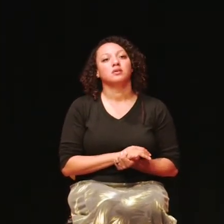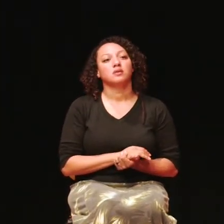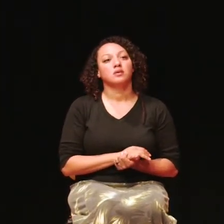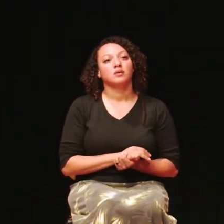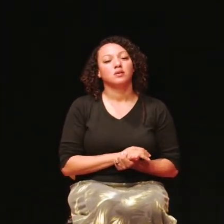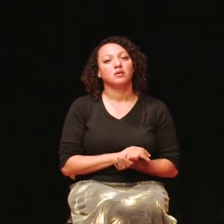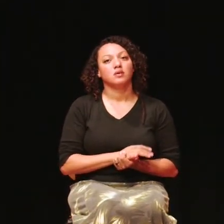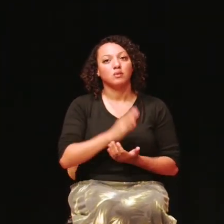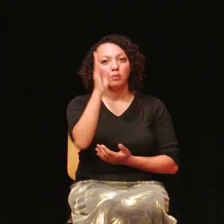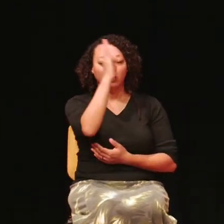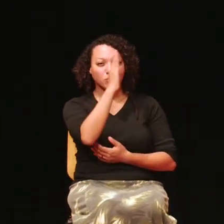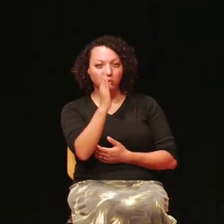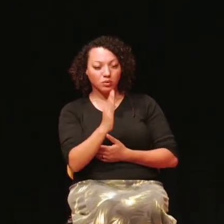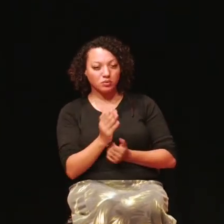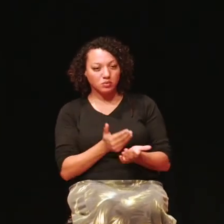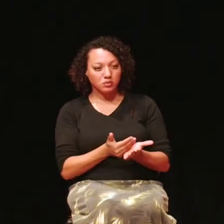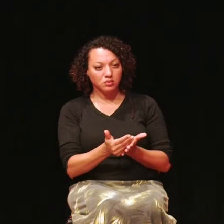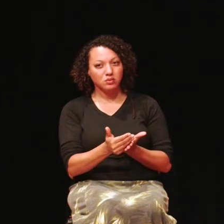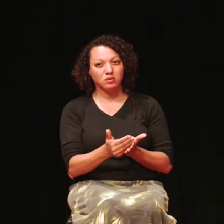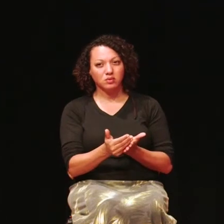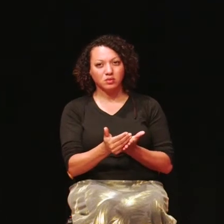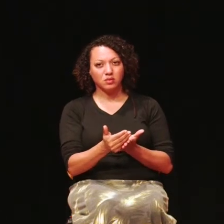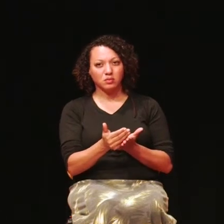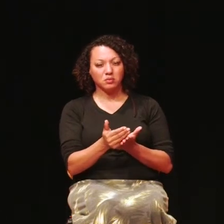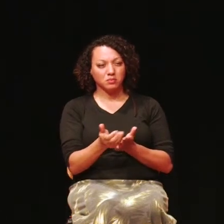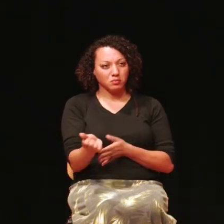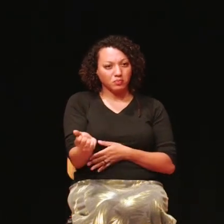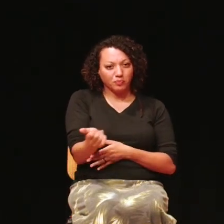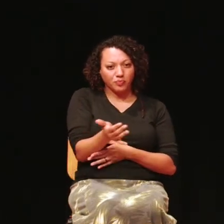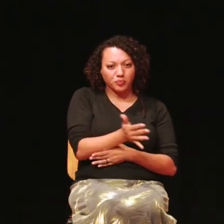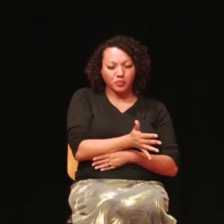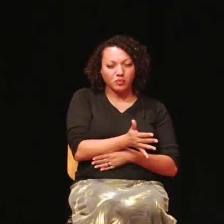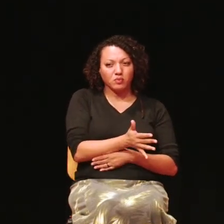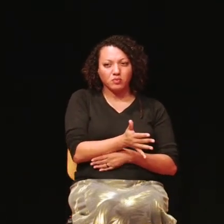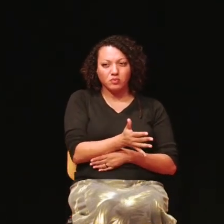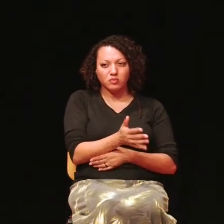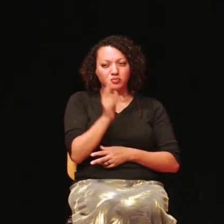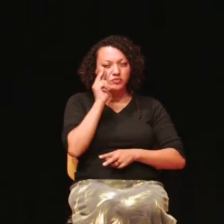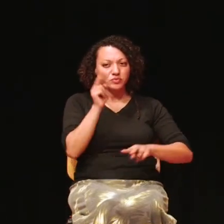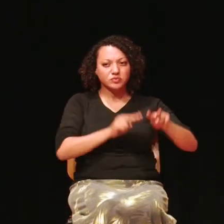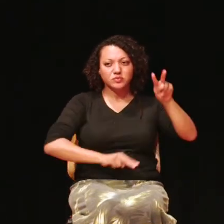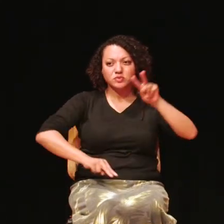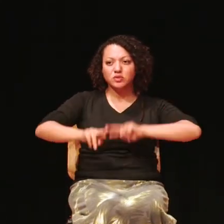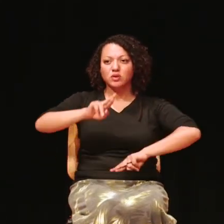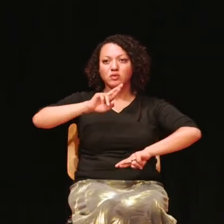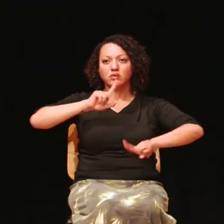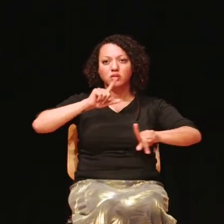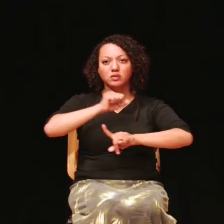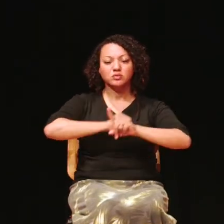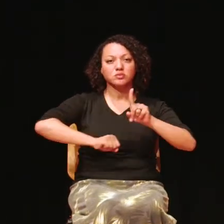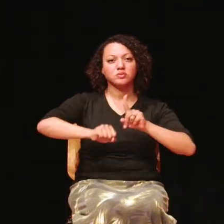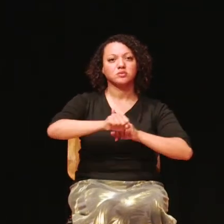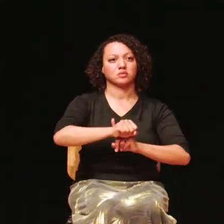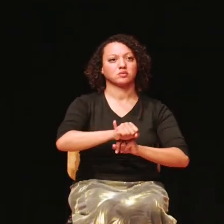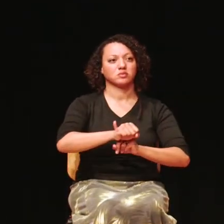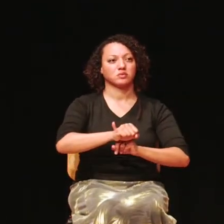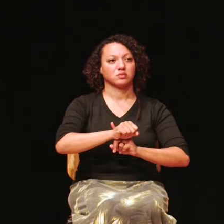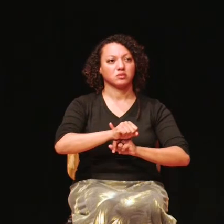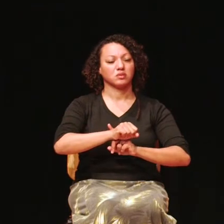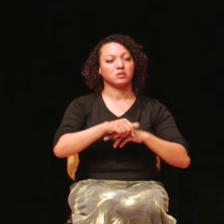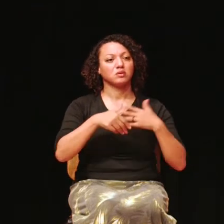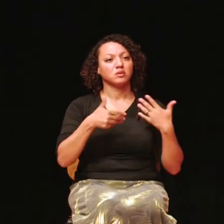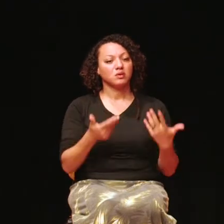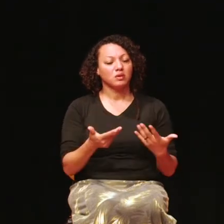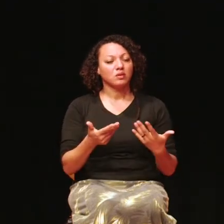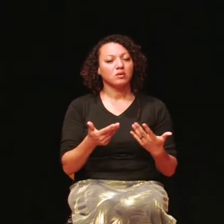o Brasil nasce com a modernidade, nasce numa outra visão social e de uma outra sociedade.